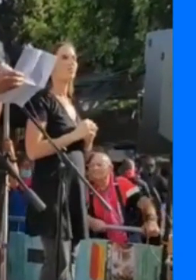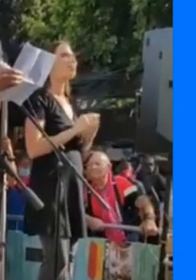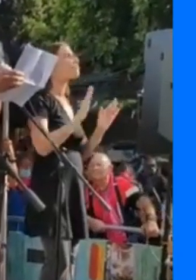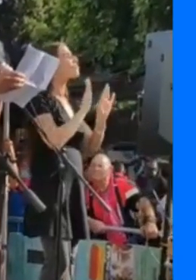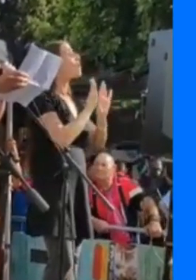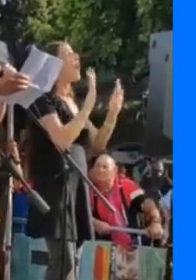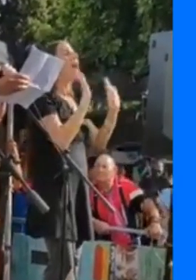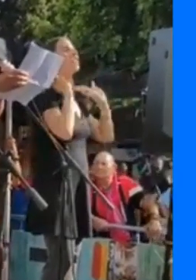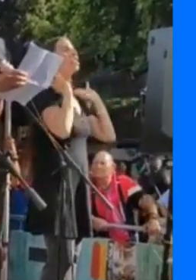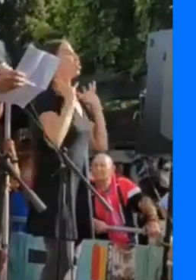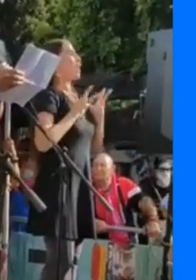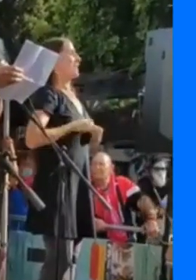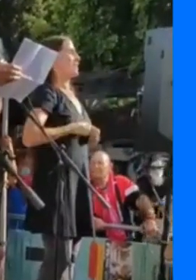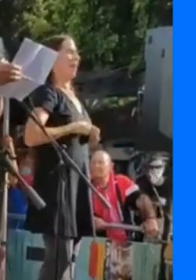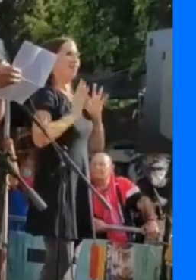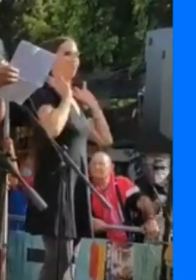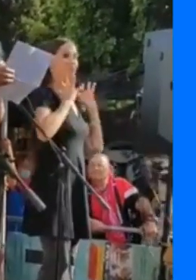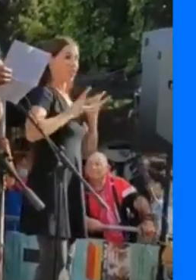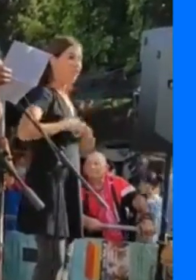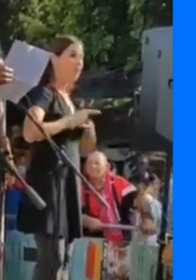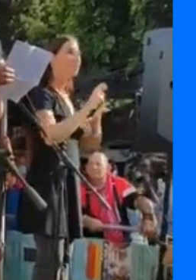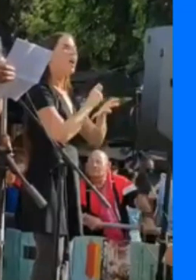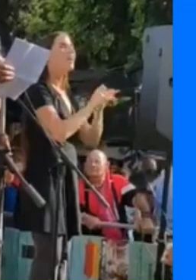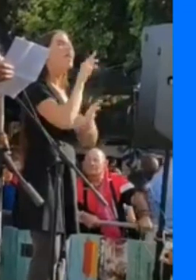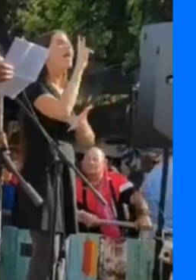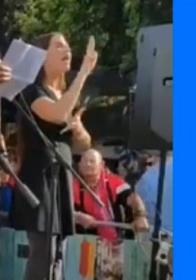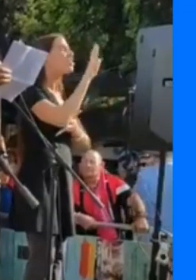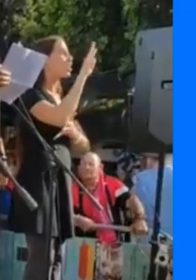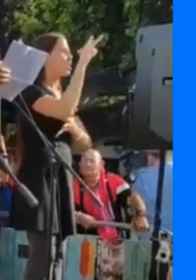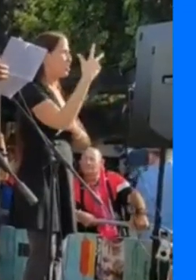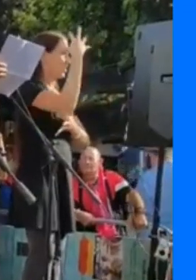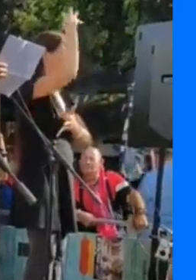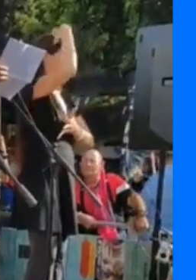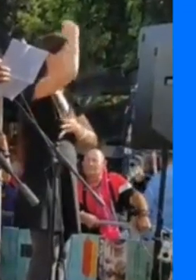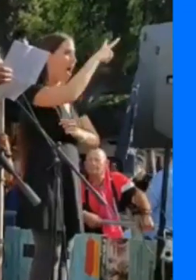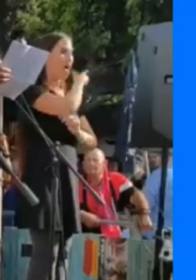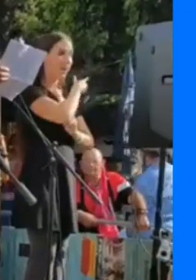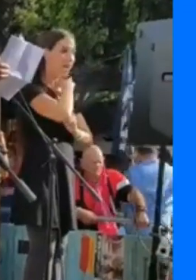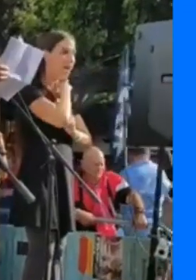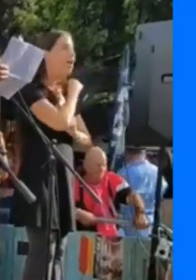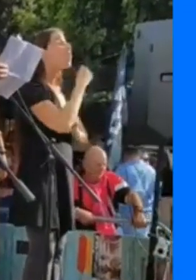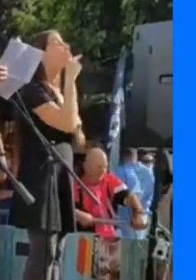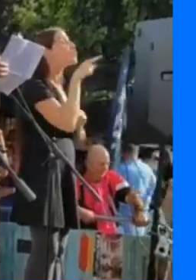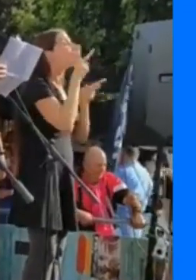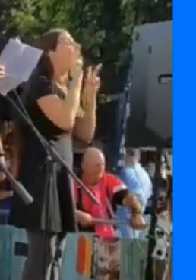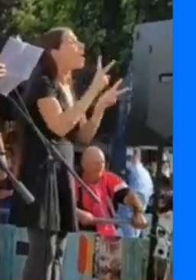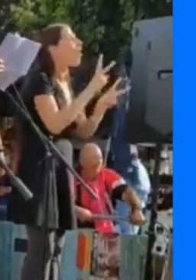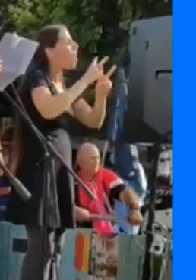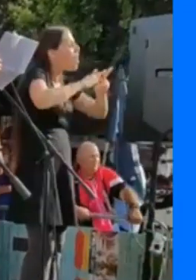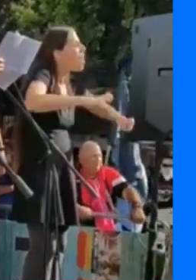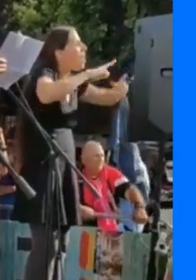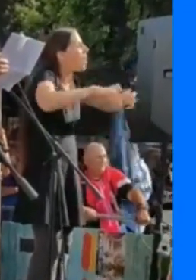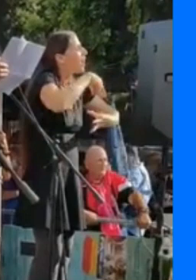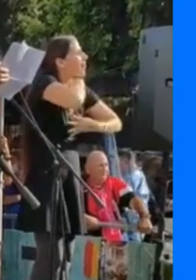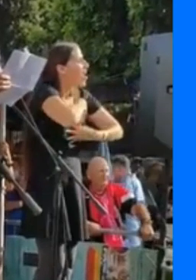רק שייקספיר, שכתב על ריצ'רד השלישי מלך אנגליה, יכול היה לרדת לחקר